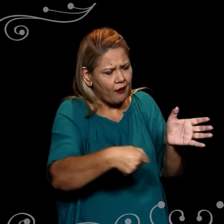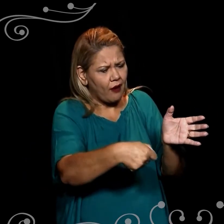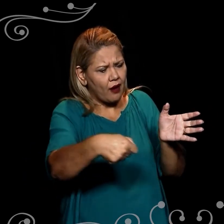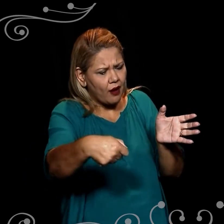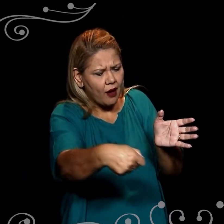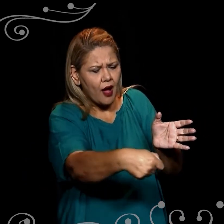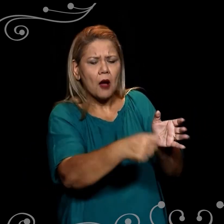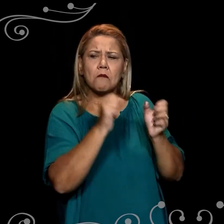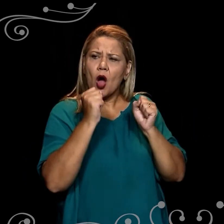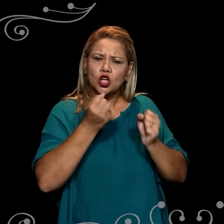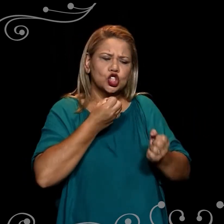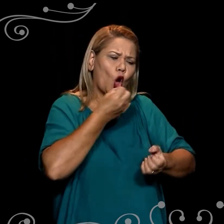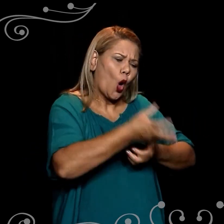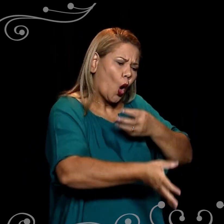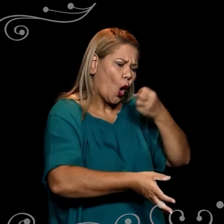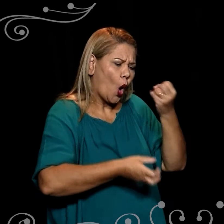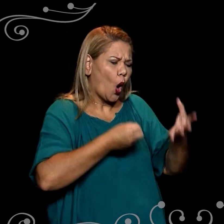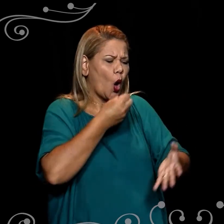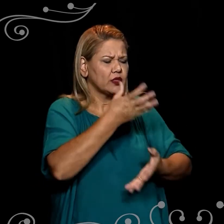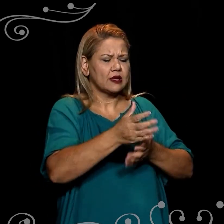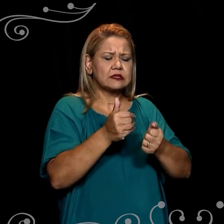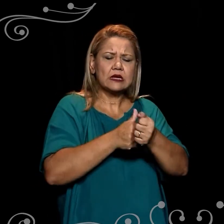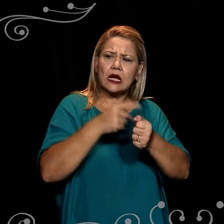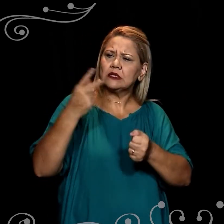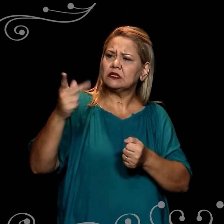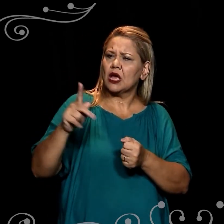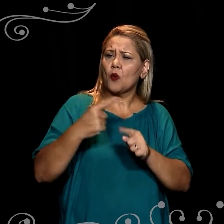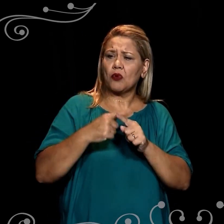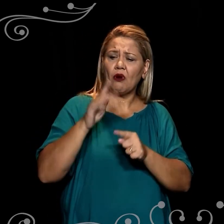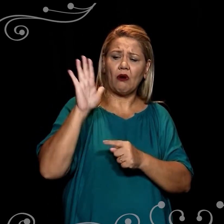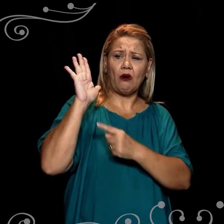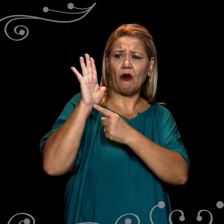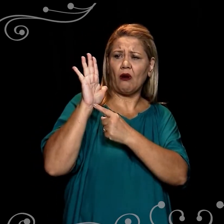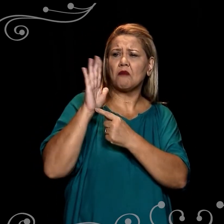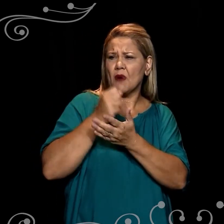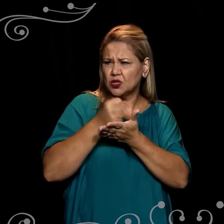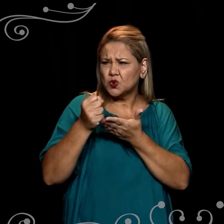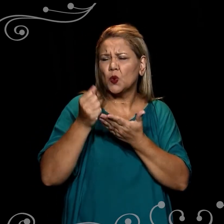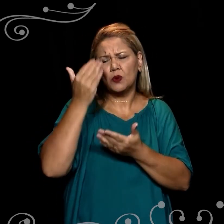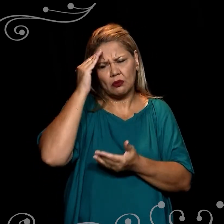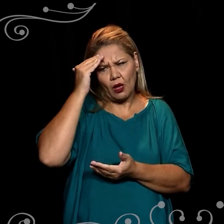não estaria quebrando nenhum juramento e poderia aliviar o seu coração.